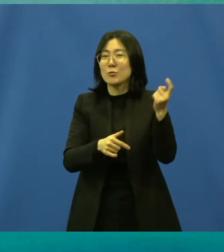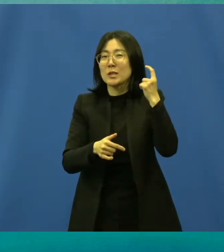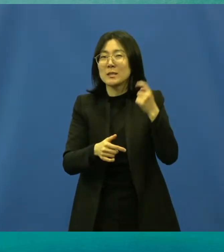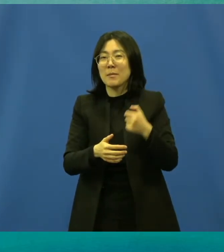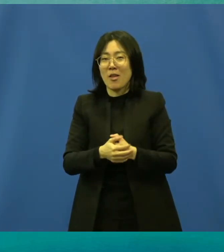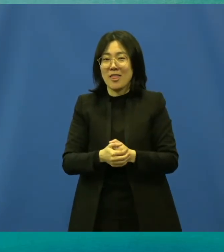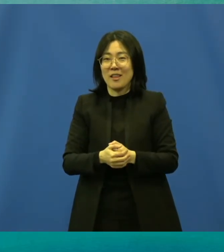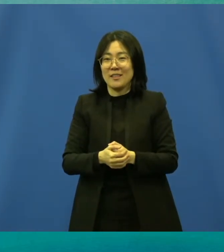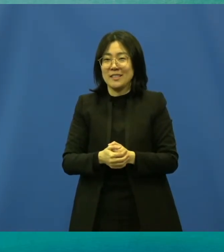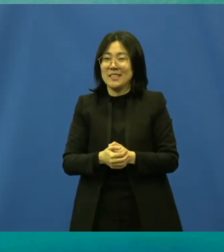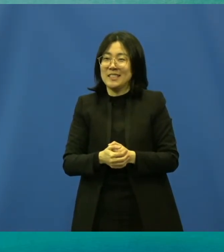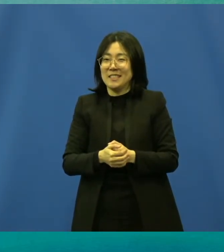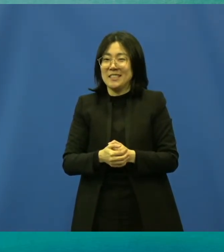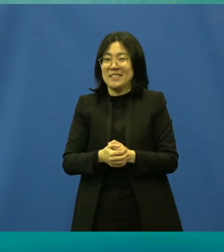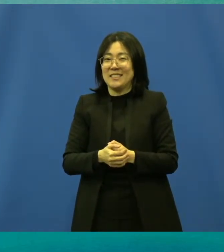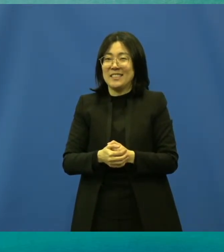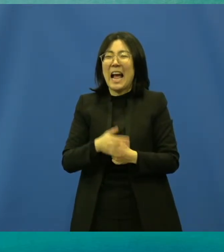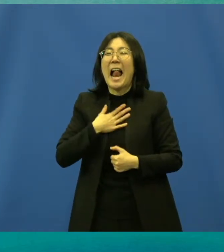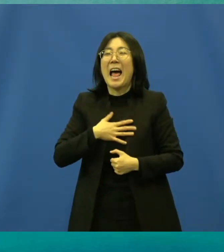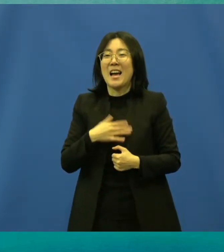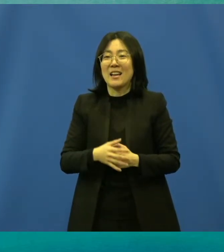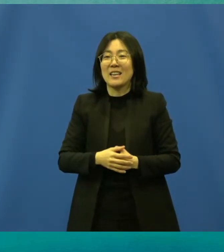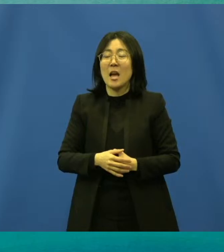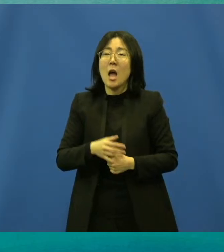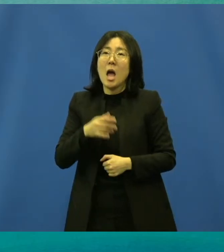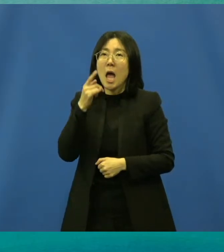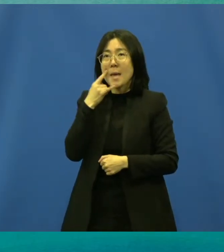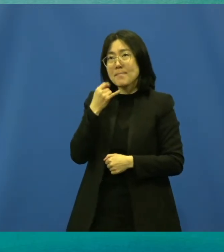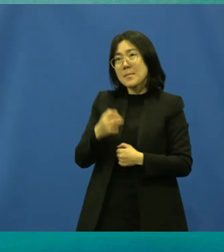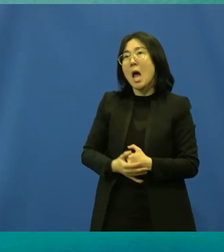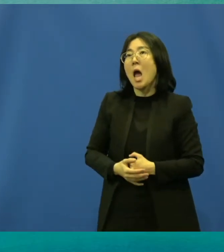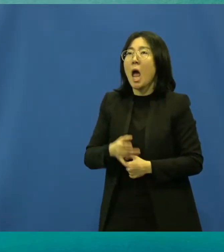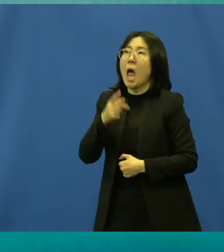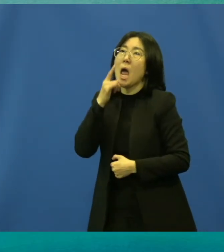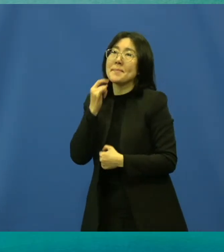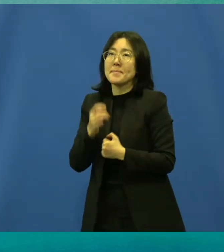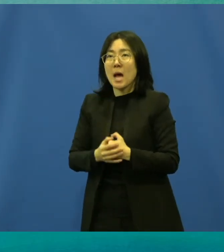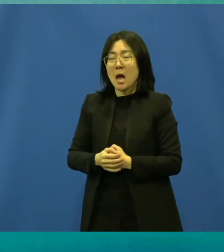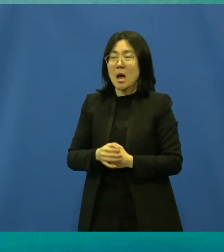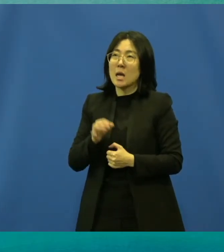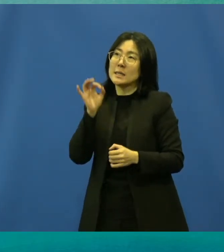너 진짜 나를 찾는구나. 너 진짜 나를 찾네.